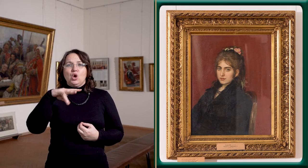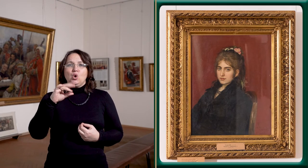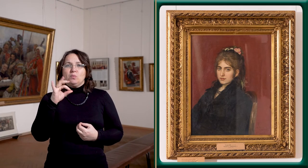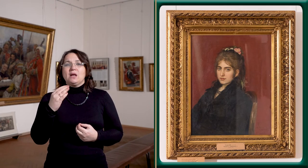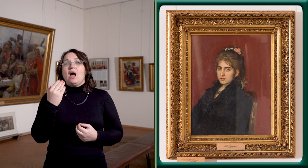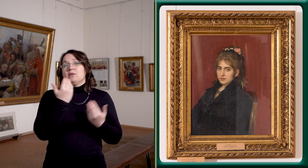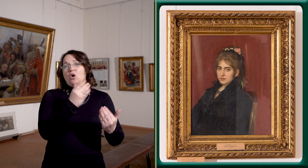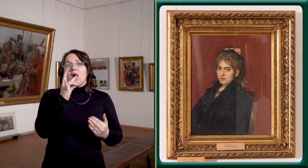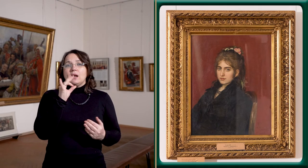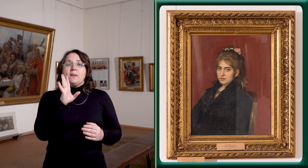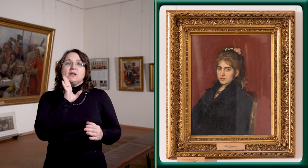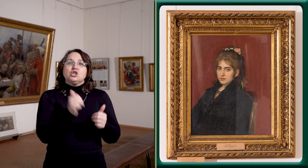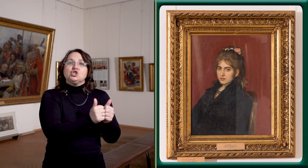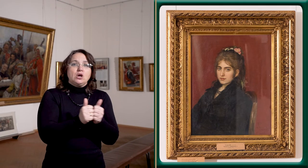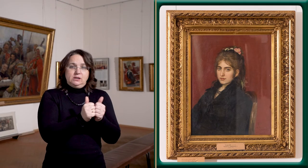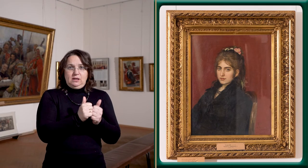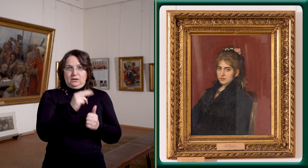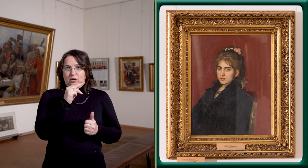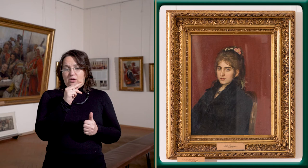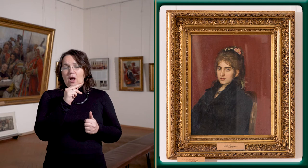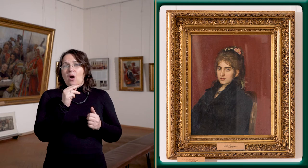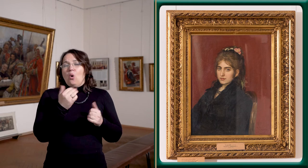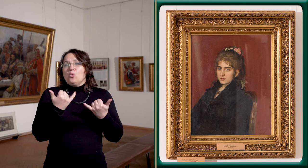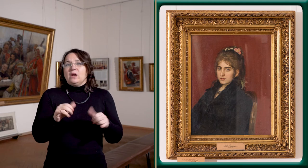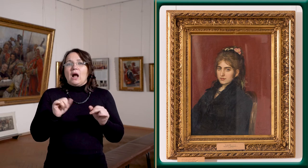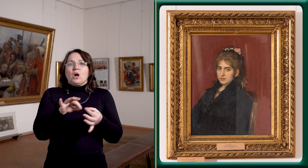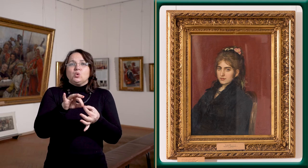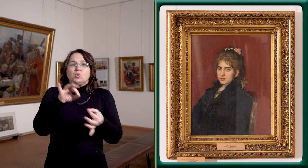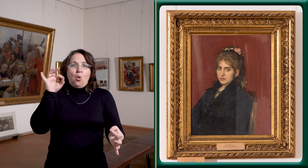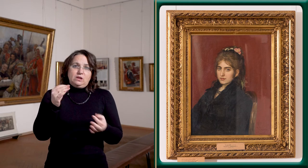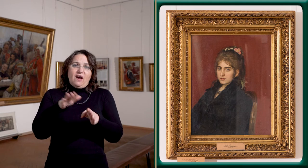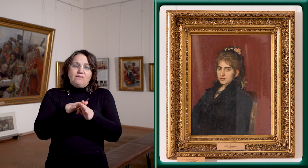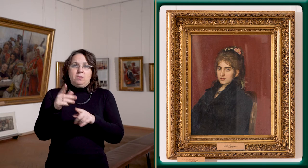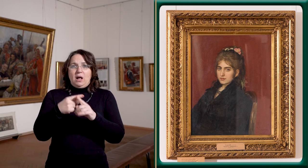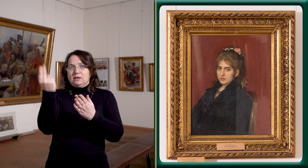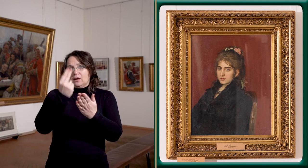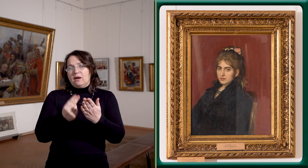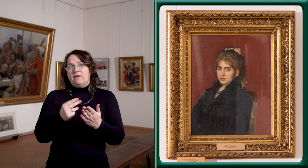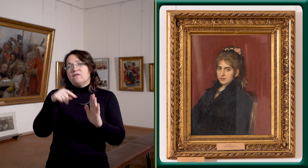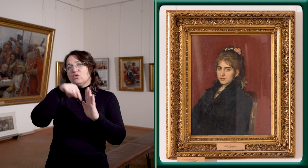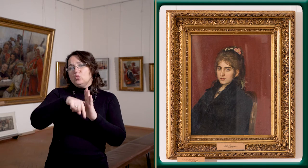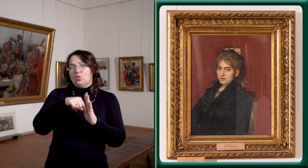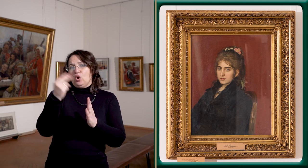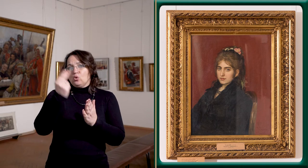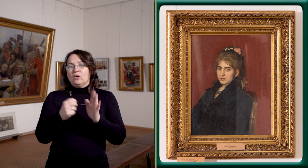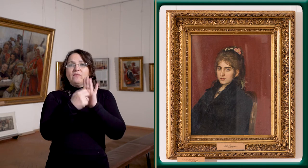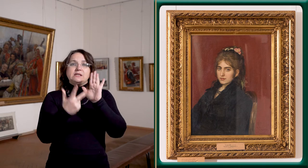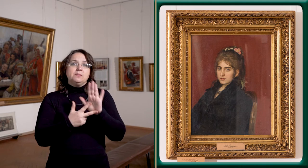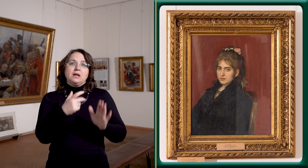чугуевской соседки художника. Удивительно, как тонко выполнена эта работа в духе художника 18-го